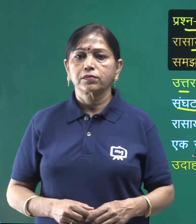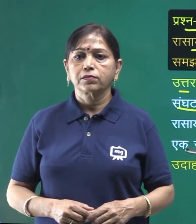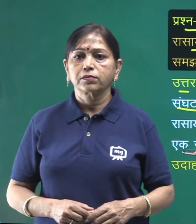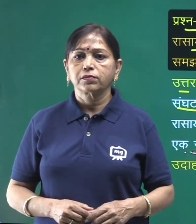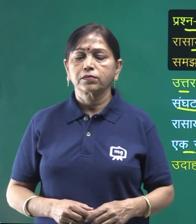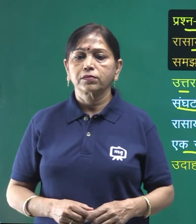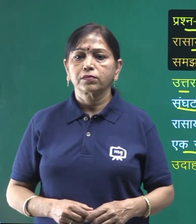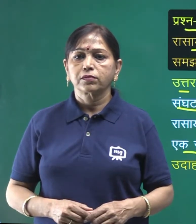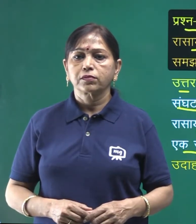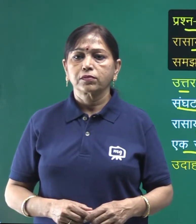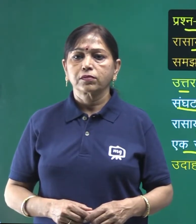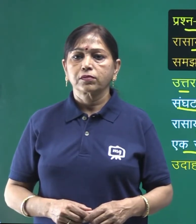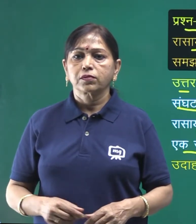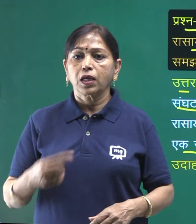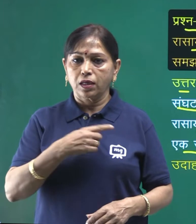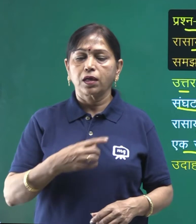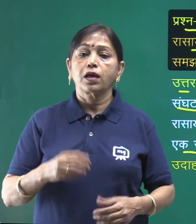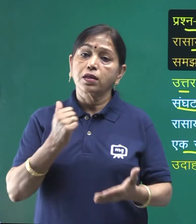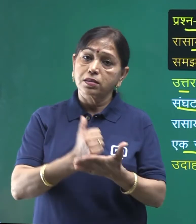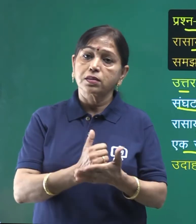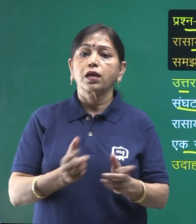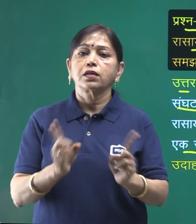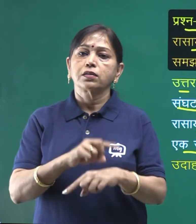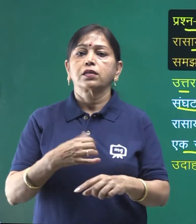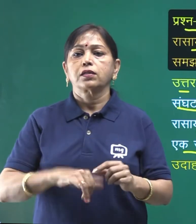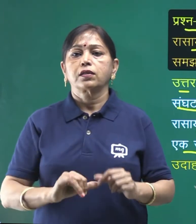ये स्थायी परिवर्तन है।